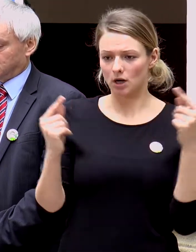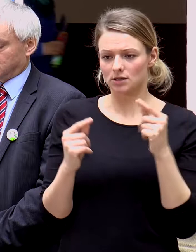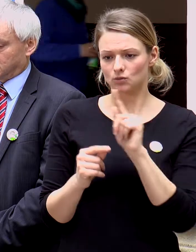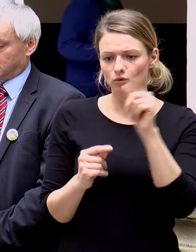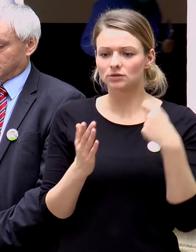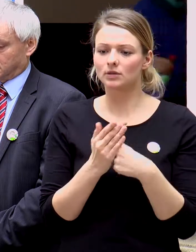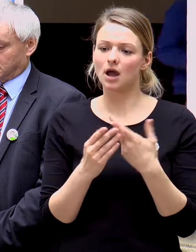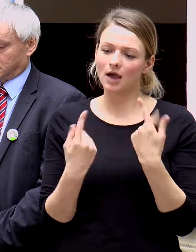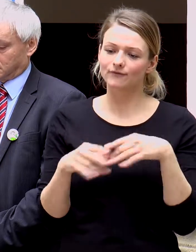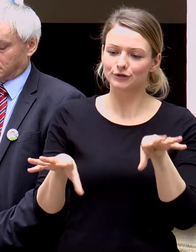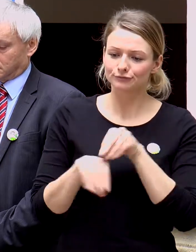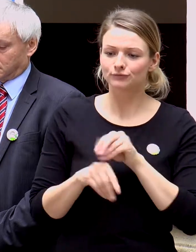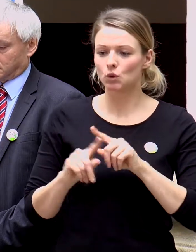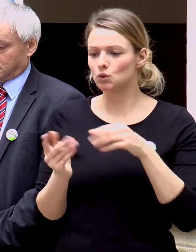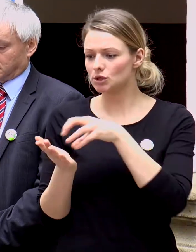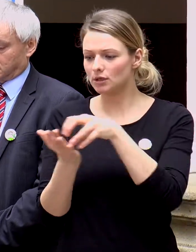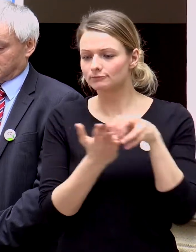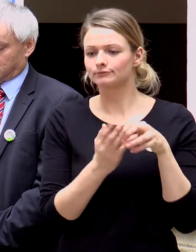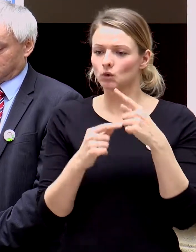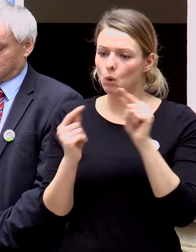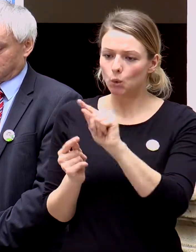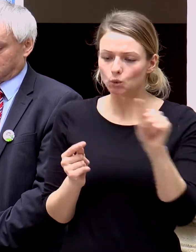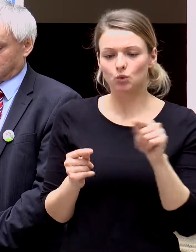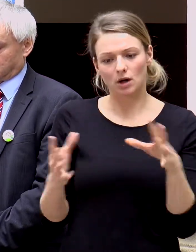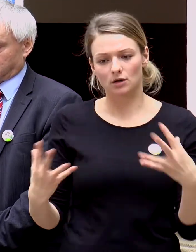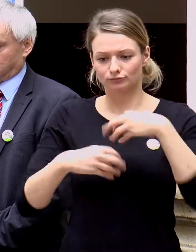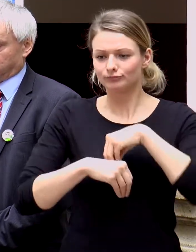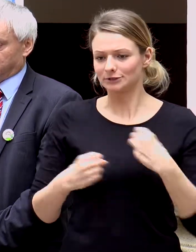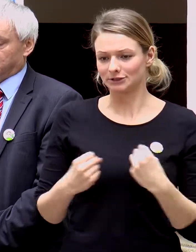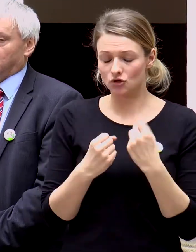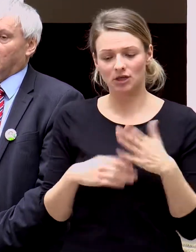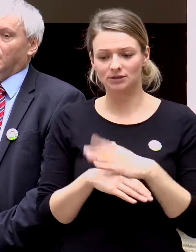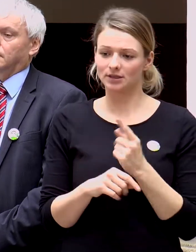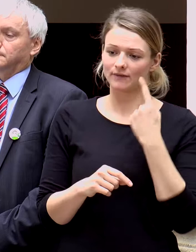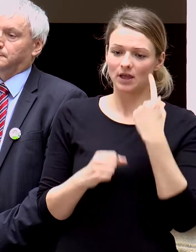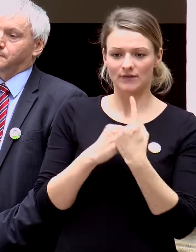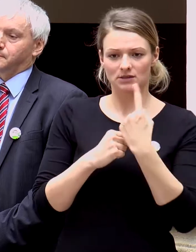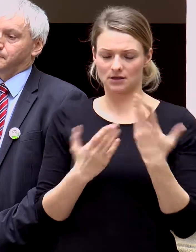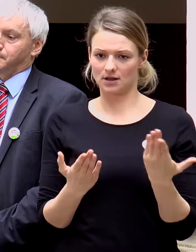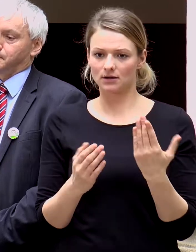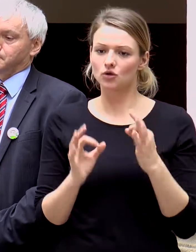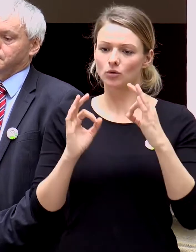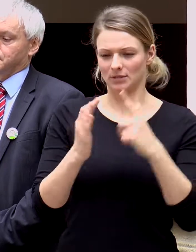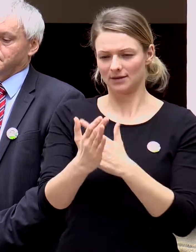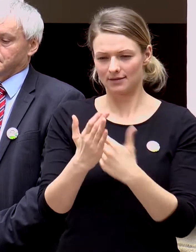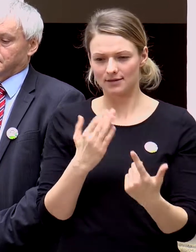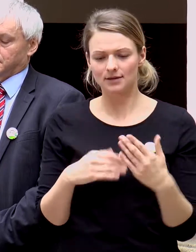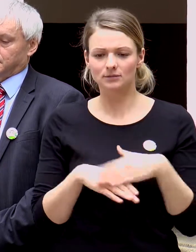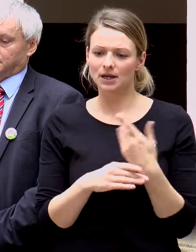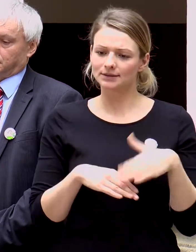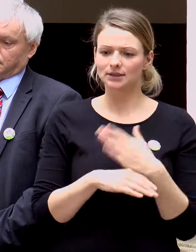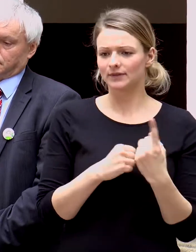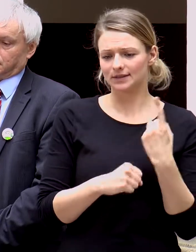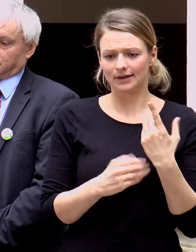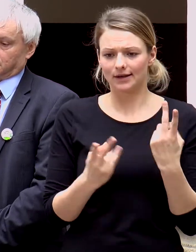nikam k jasným a zářným zítřkům, ale ztratila vlastně tvář. A my